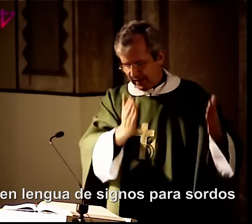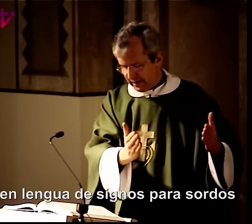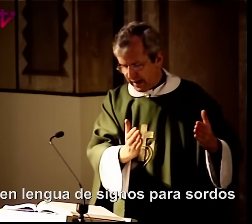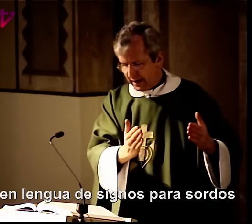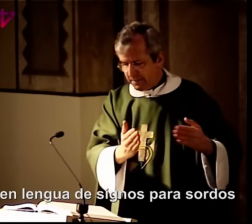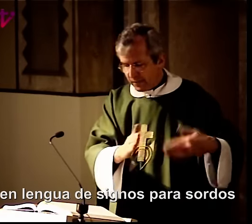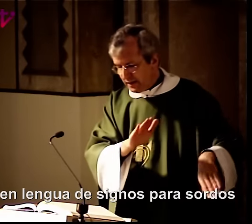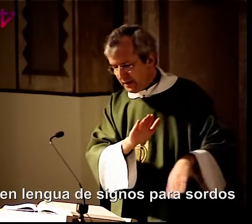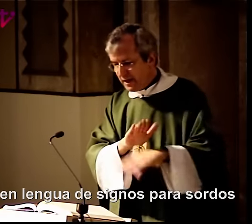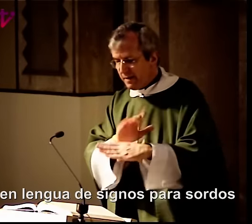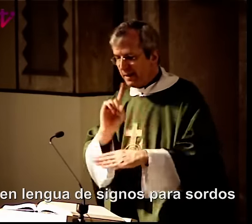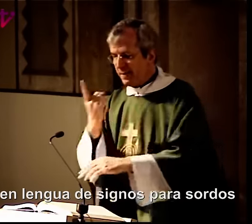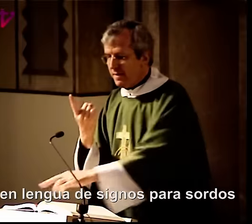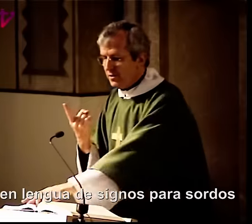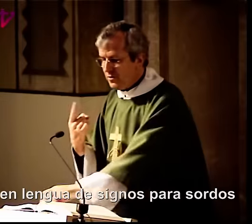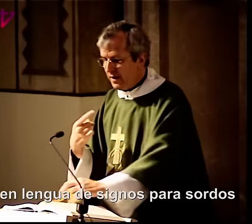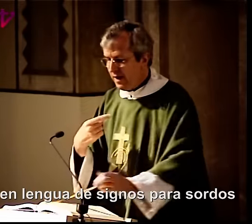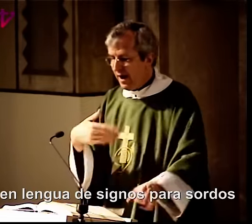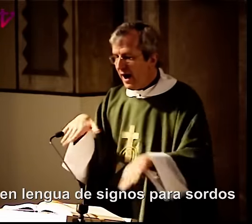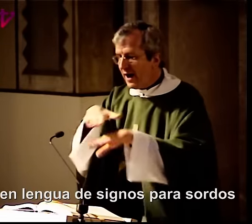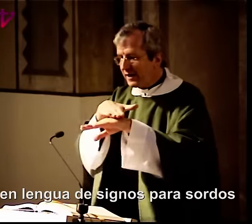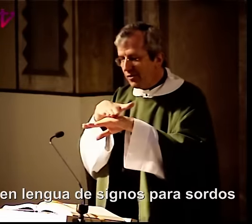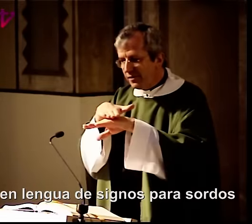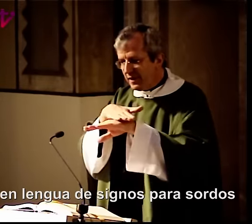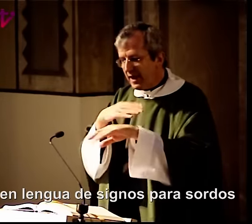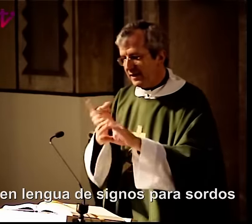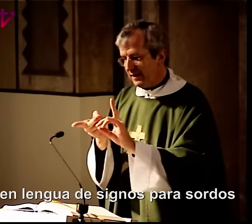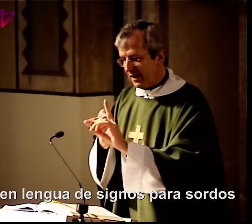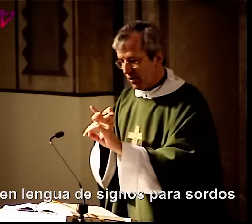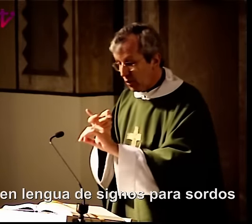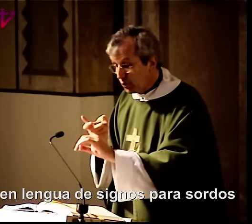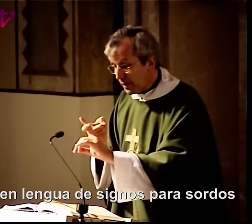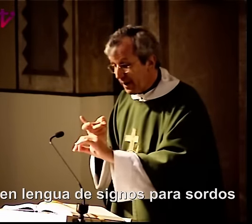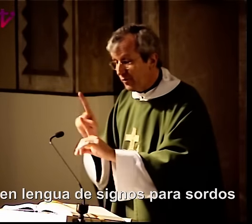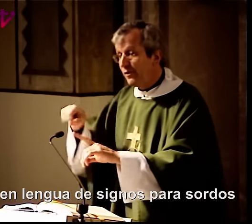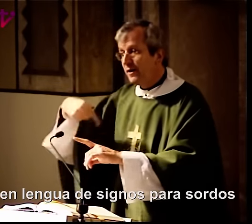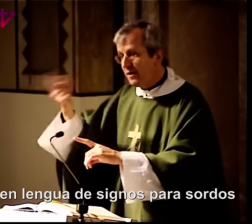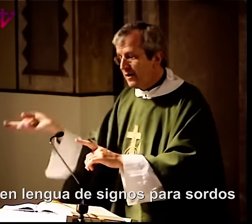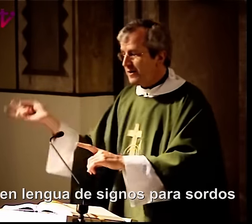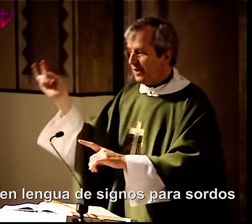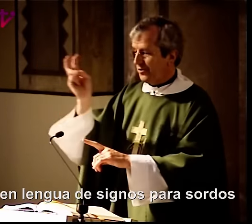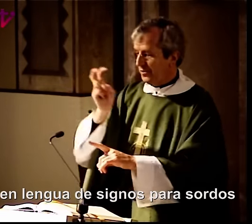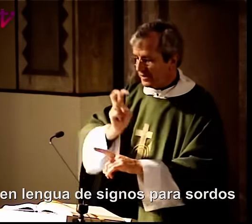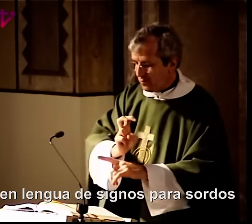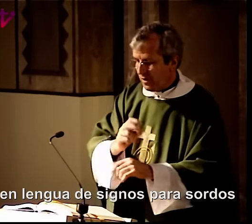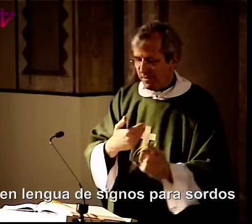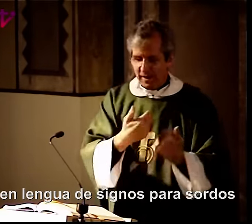altar y vete primero a reconciliarte con tu hermano, y entonces vuelve